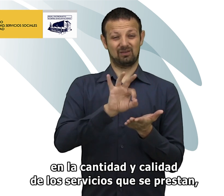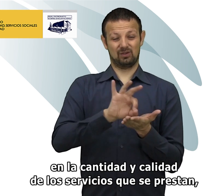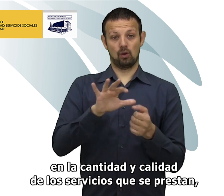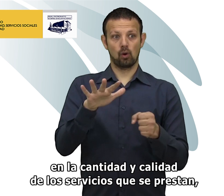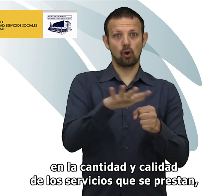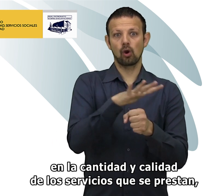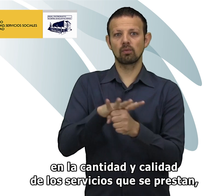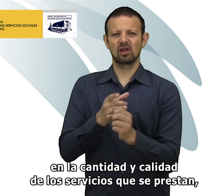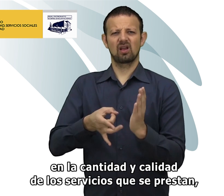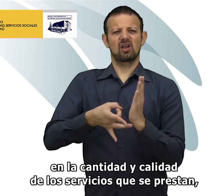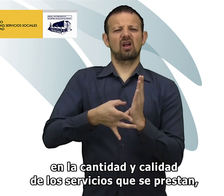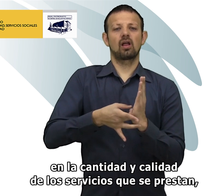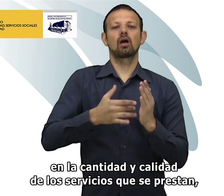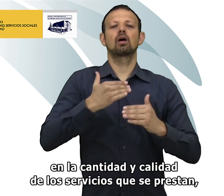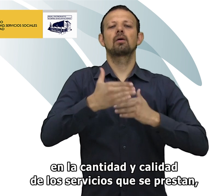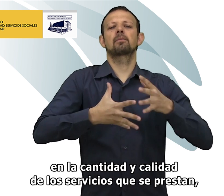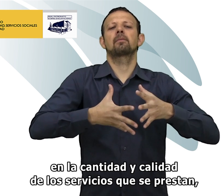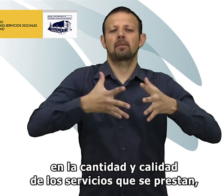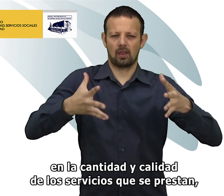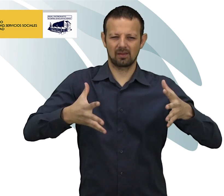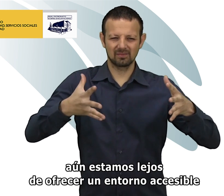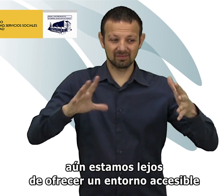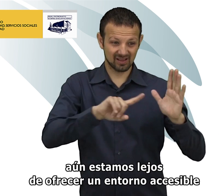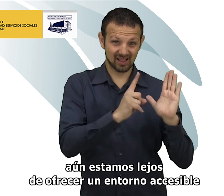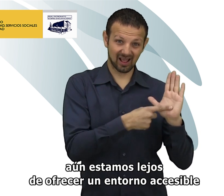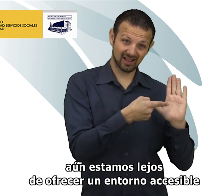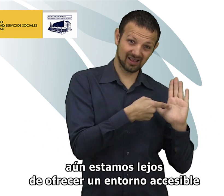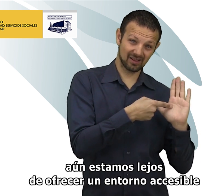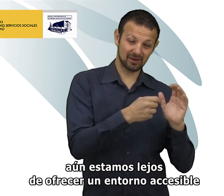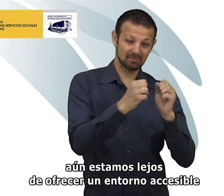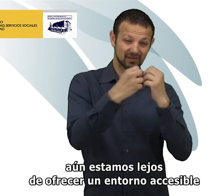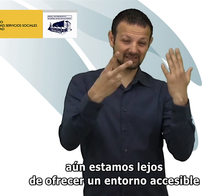un entorno accesible en lengua de signos, tal y como se recoge en la Ley